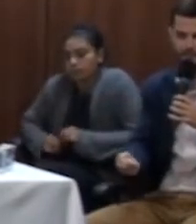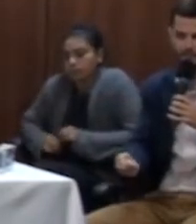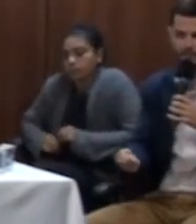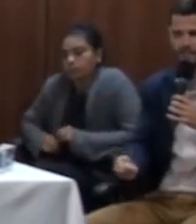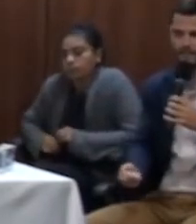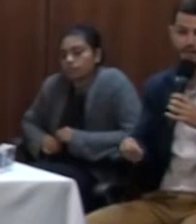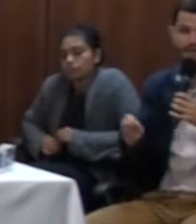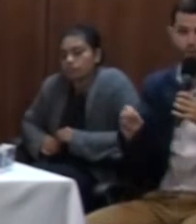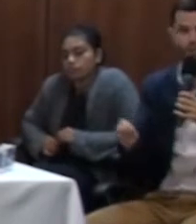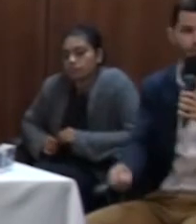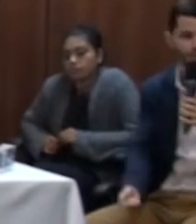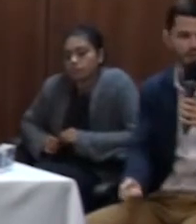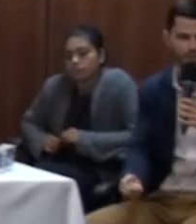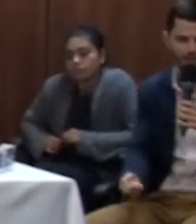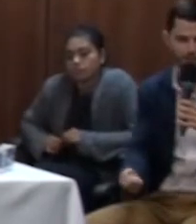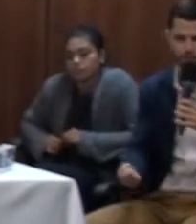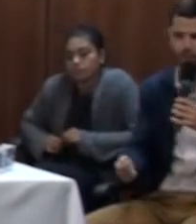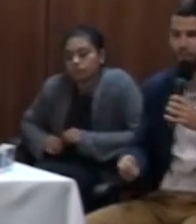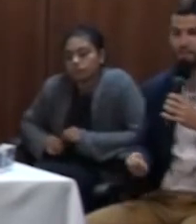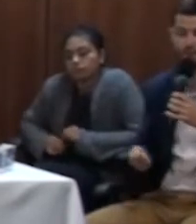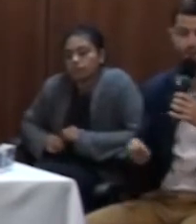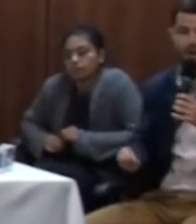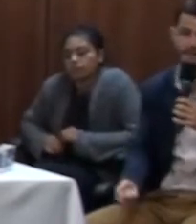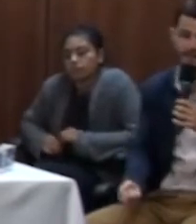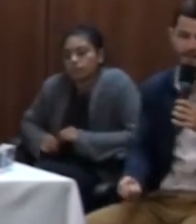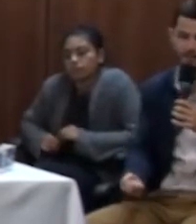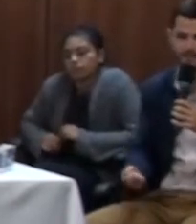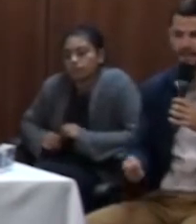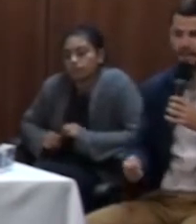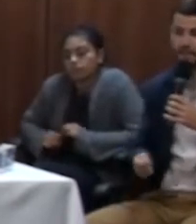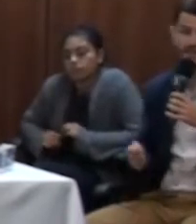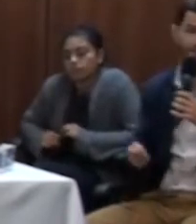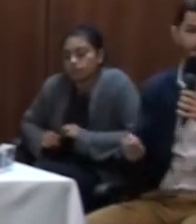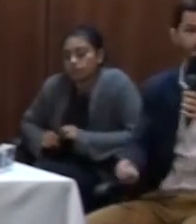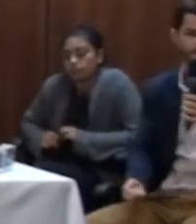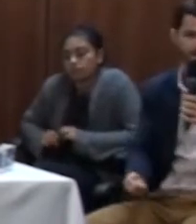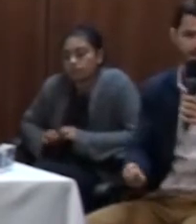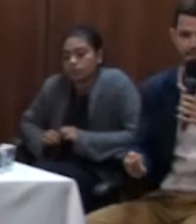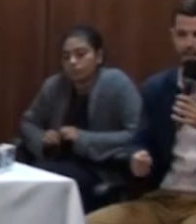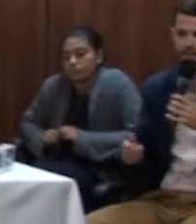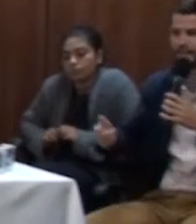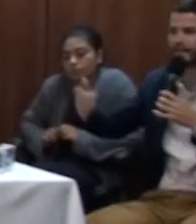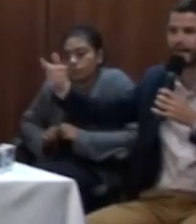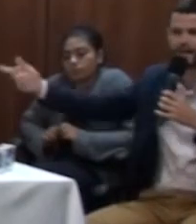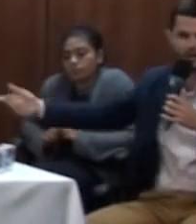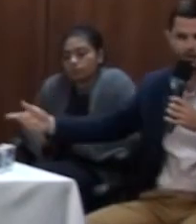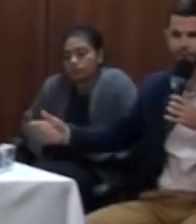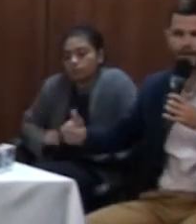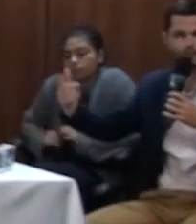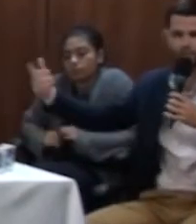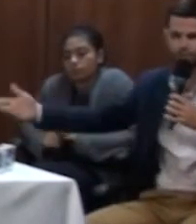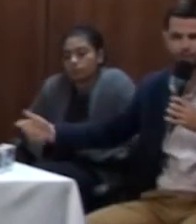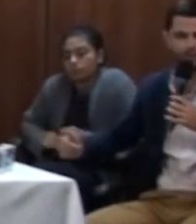aquelas prestações específicas, quem que vai construir os equipamentos públicos, quem que vai formar as equipes, quem que vai expandir essas equipes, quem que vai treinar